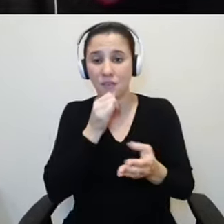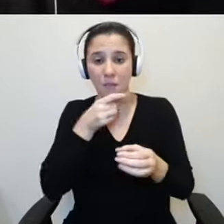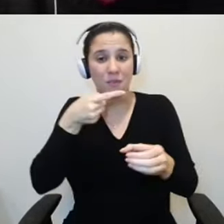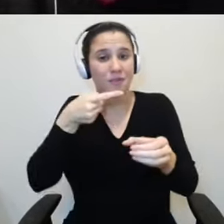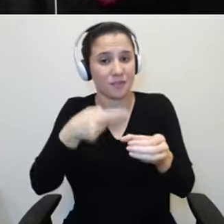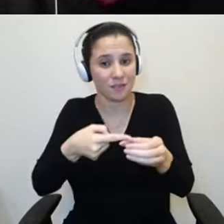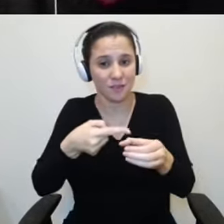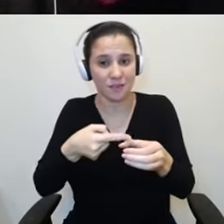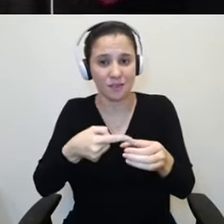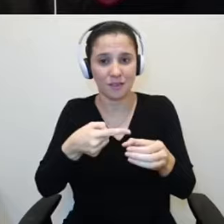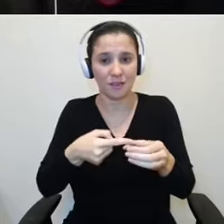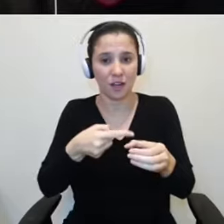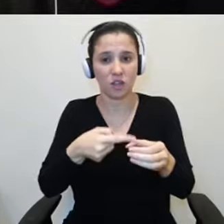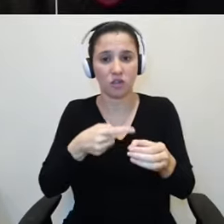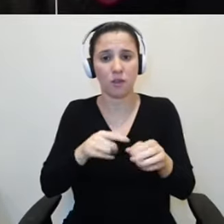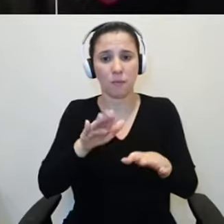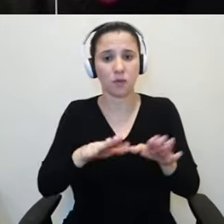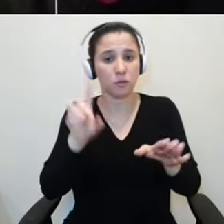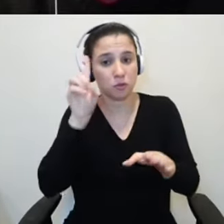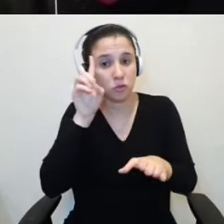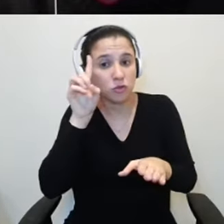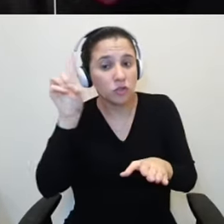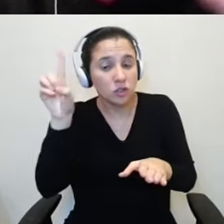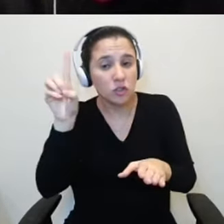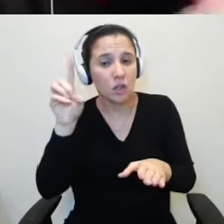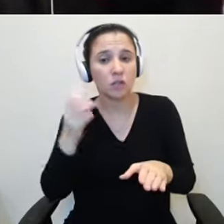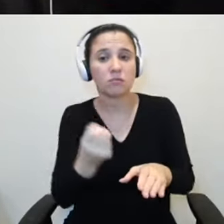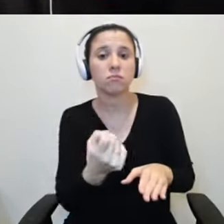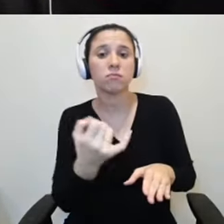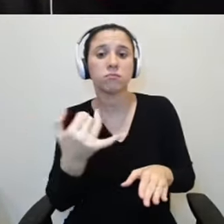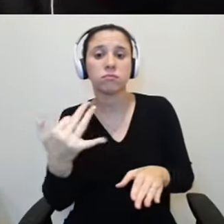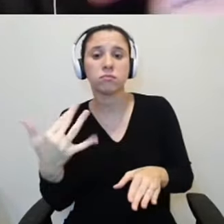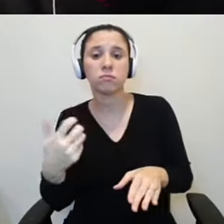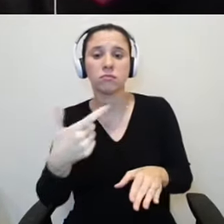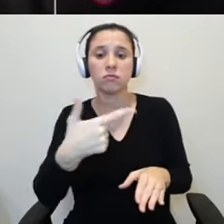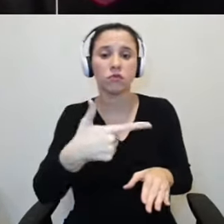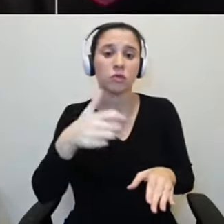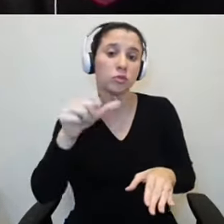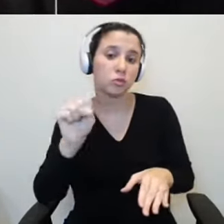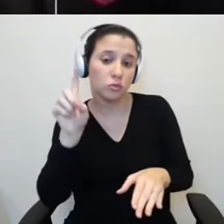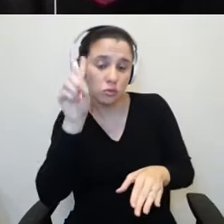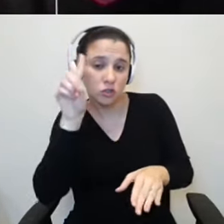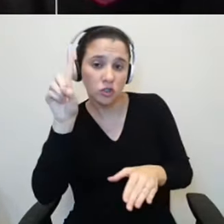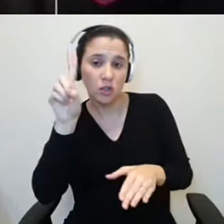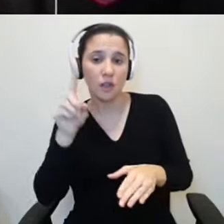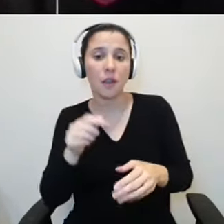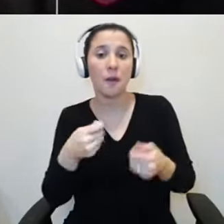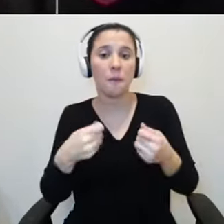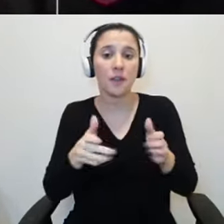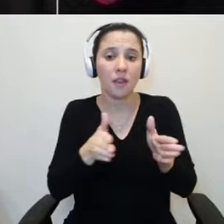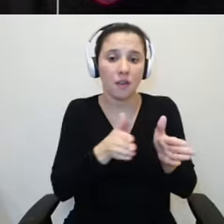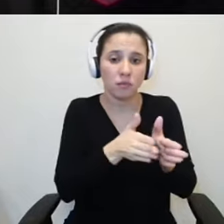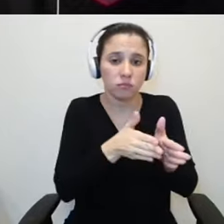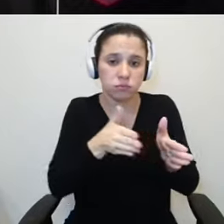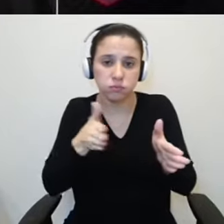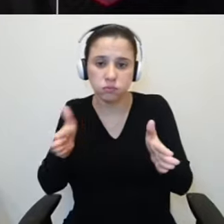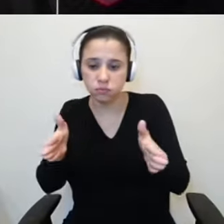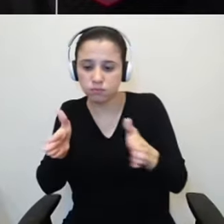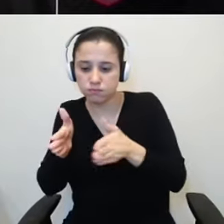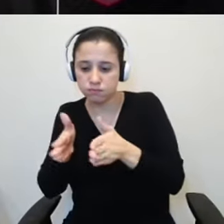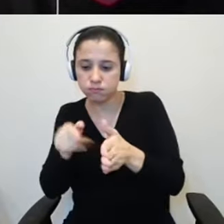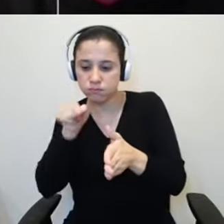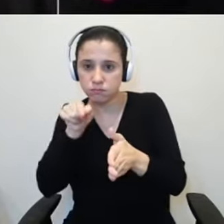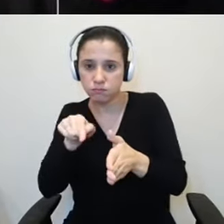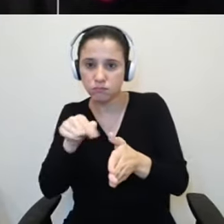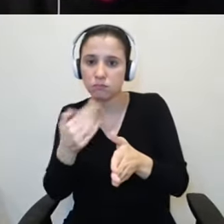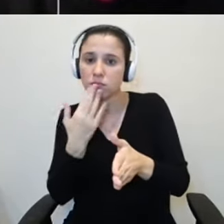dias na fase amarela, para depois entrar na outra fase que voltaria com as atividades